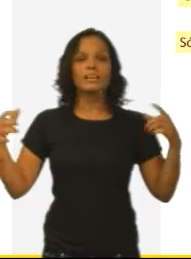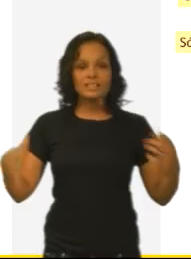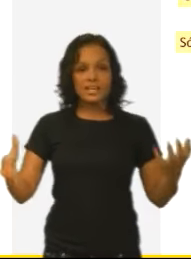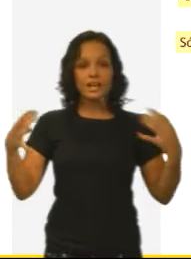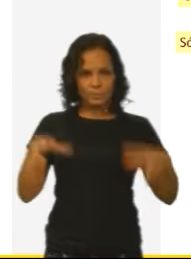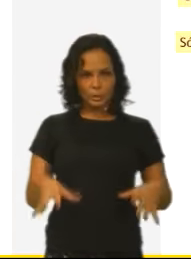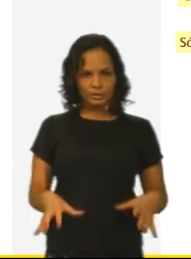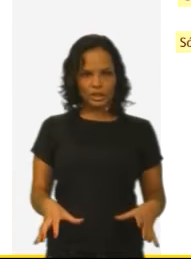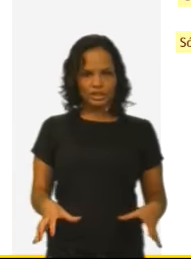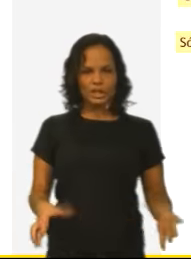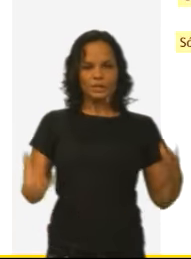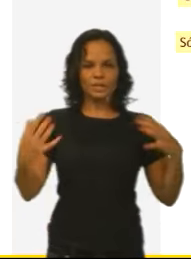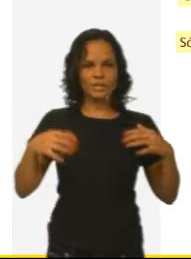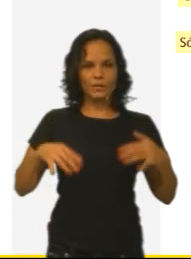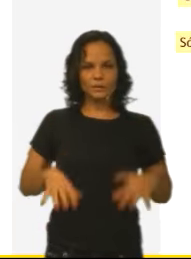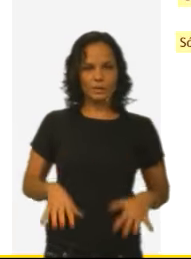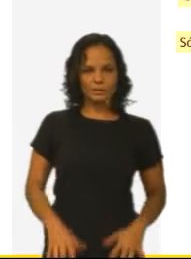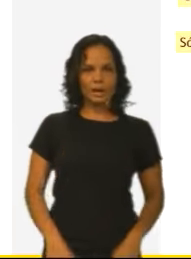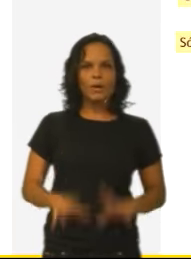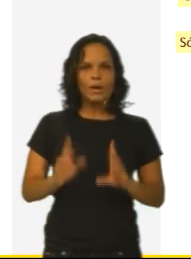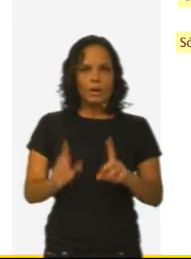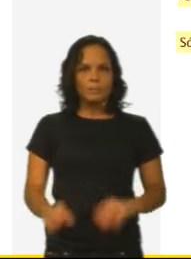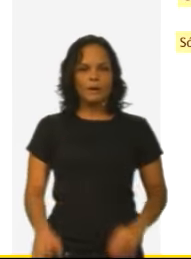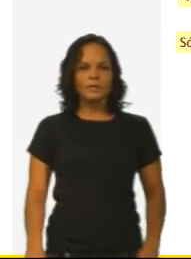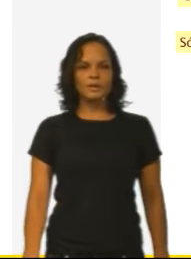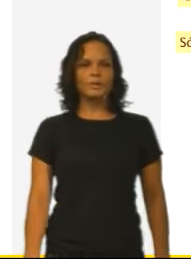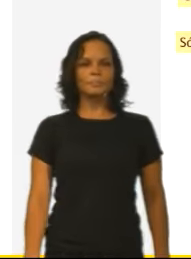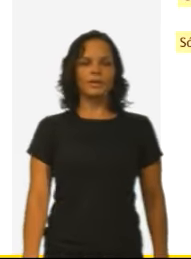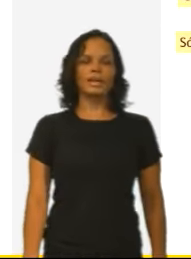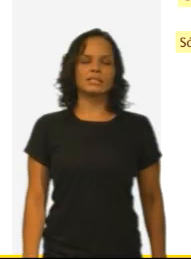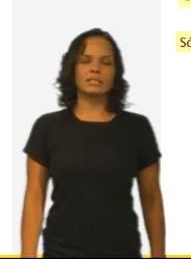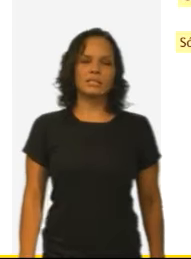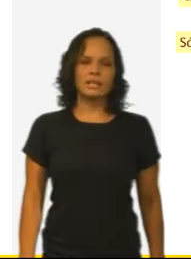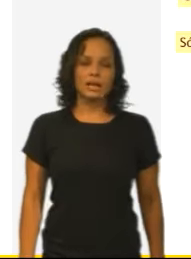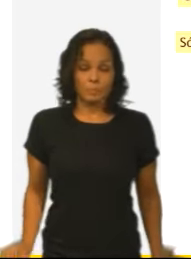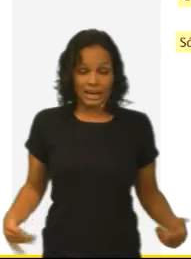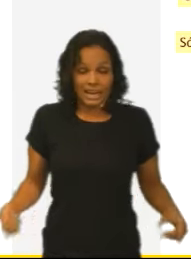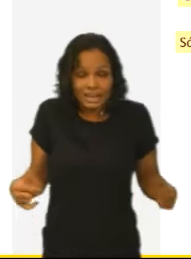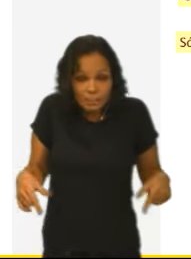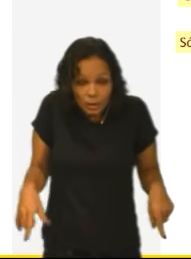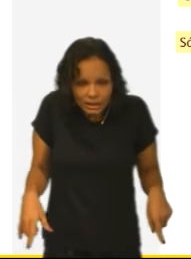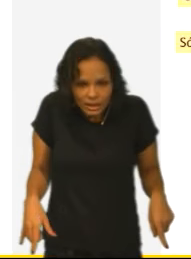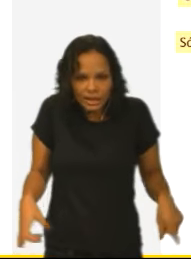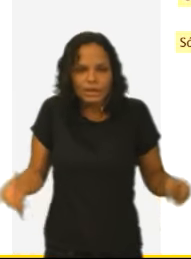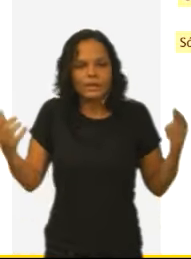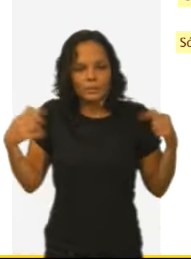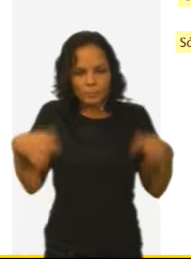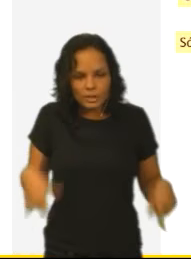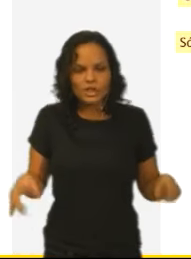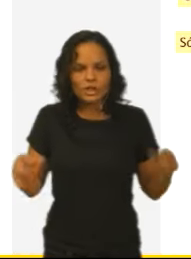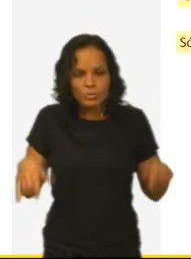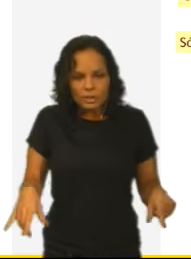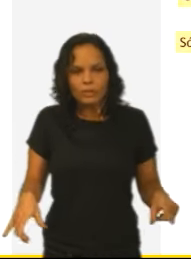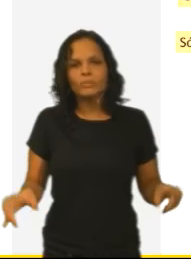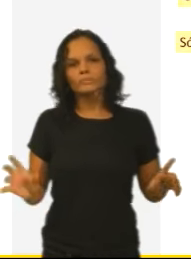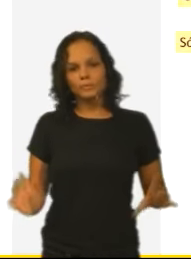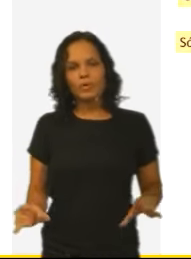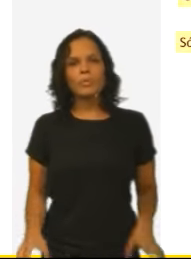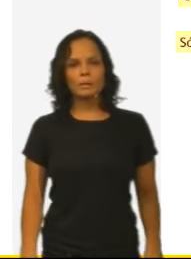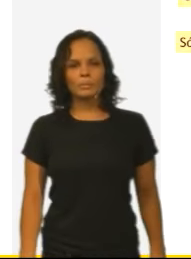que ser importante, tem que ser fundamental para haver a necessidade, para ele poder pedir ou não um complemento